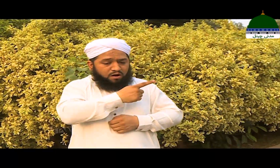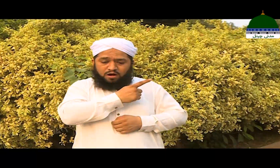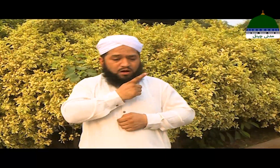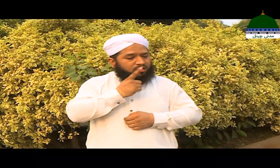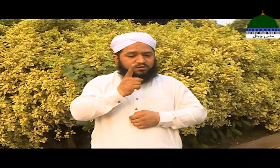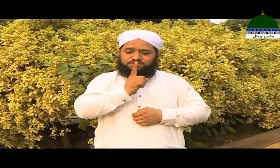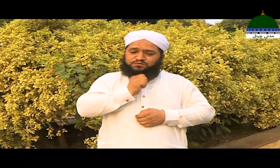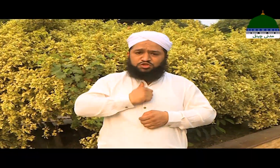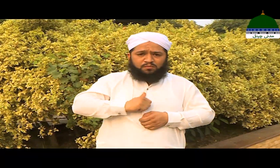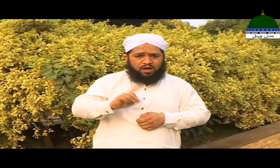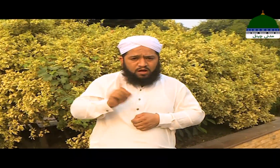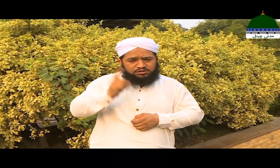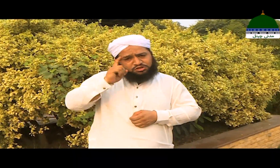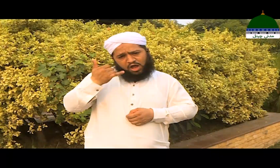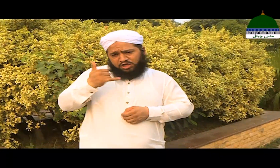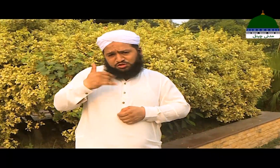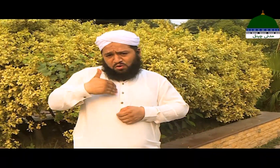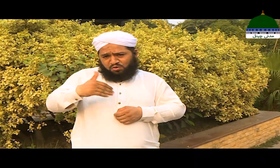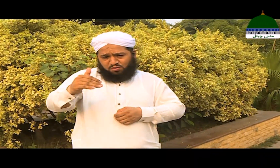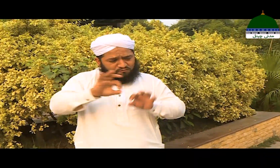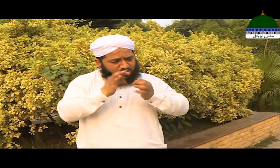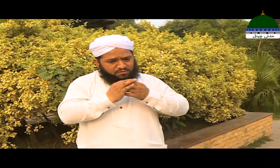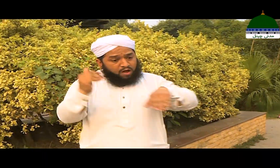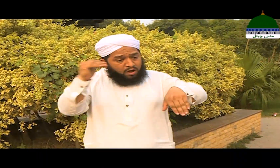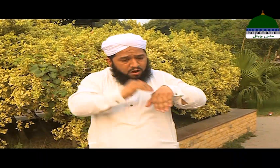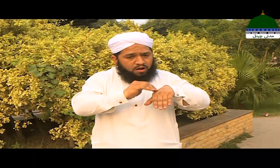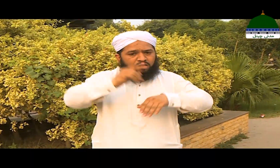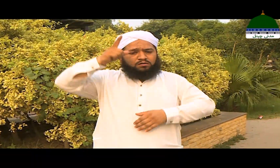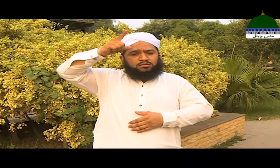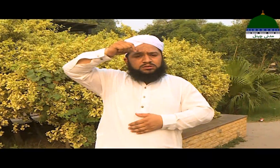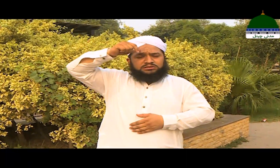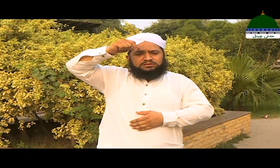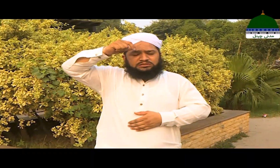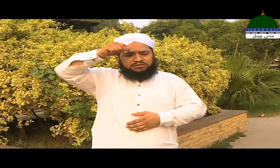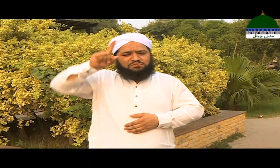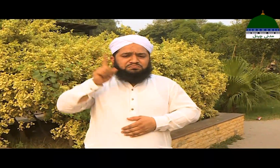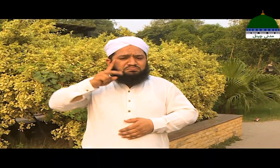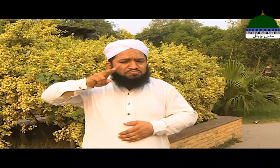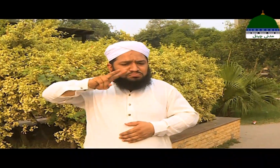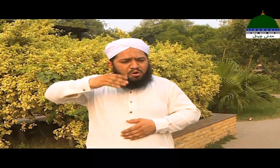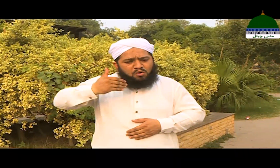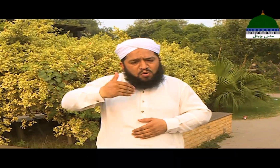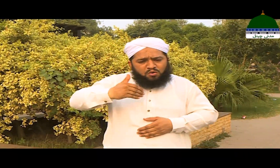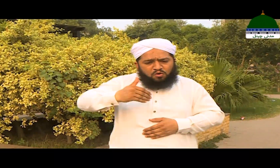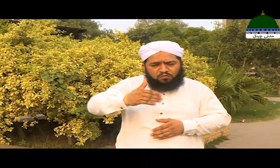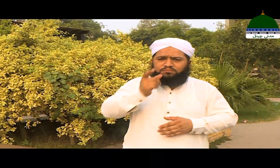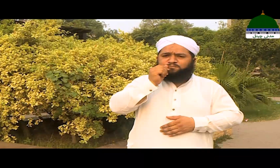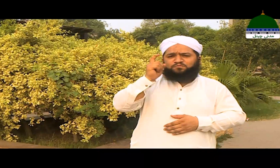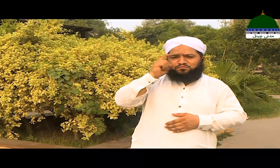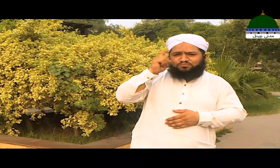سکتا، کہیں ایسا نہ ہو کہ یہ ان میں سے کسی کو ڈس لے۔ اسی سوچ و پریشانی میں کئی دن گزر گئے۔ پھر اس نے کہا، اس